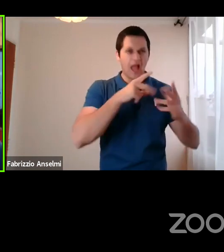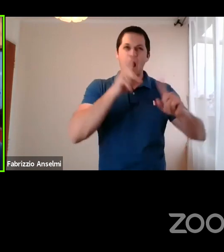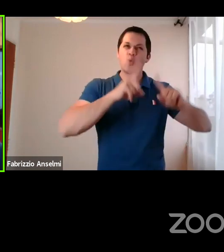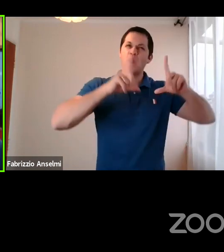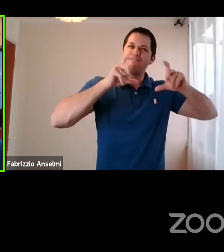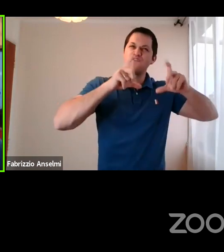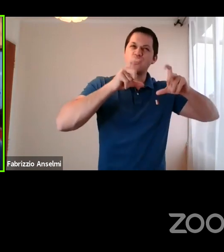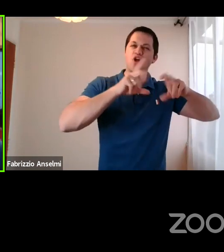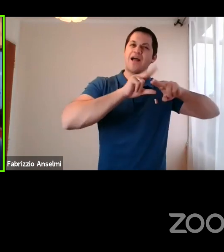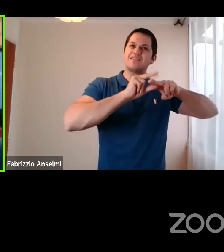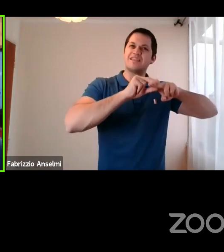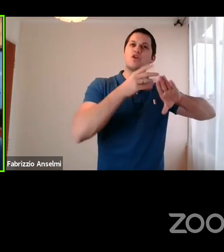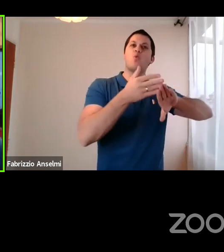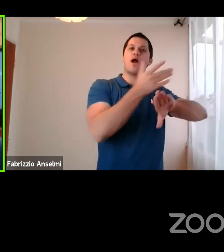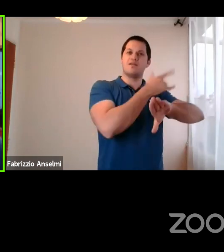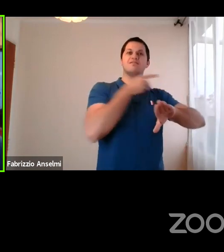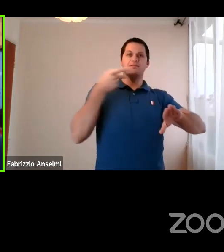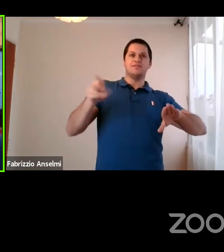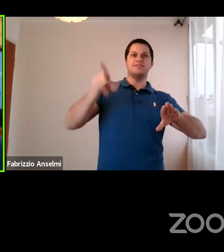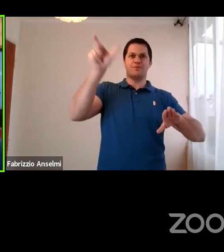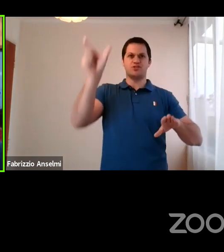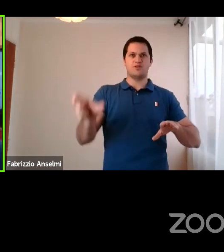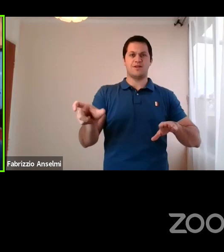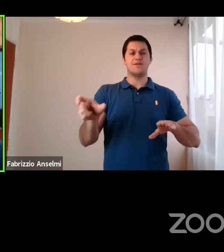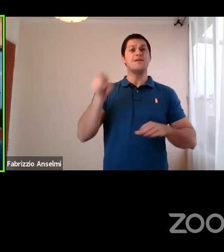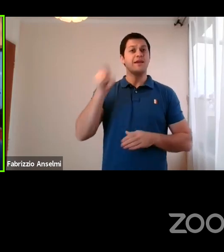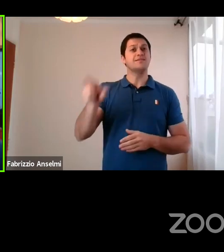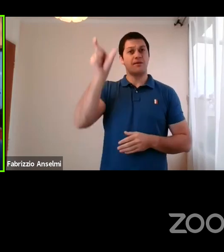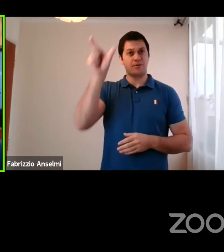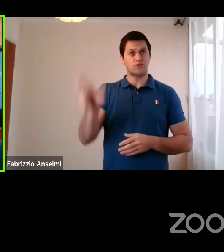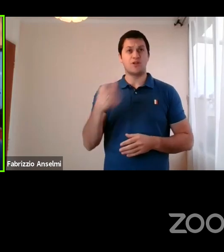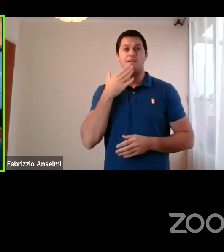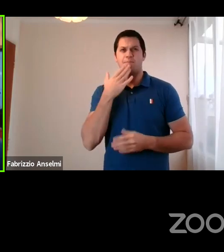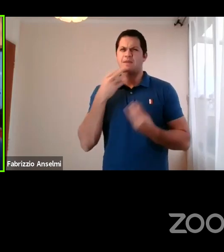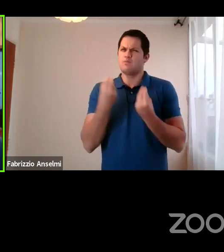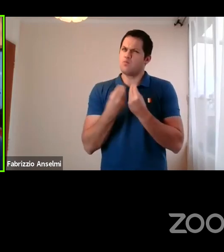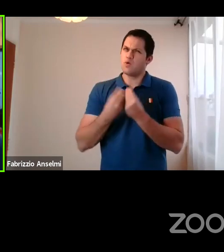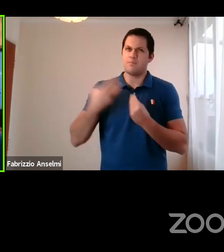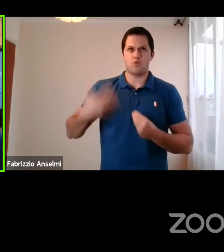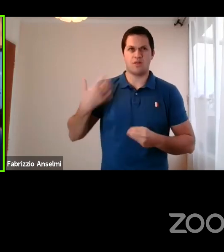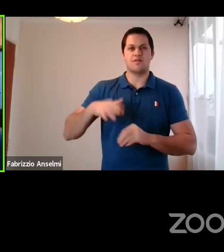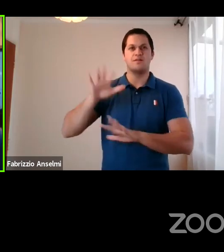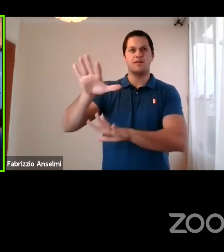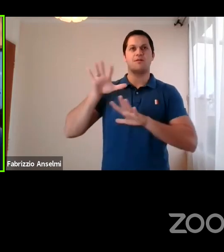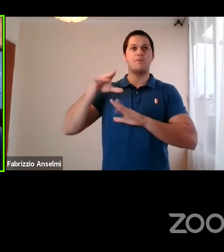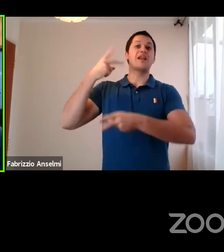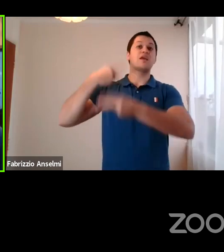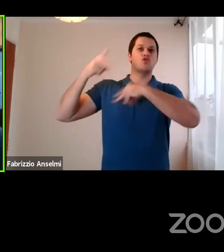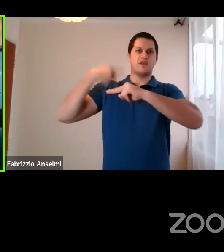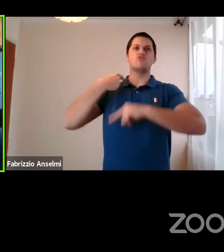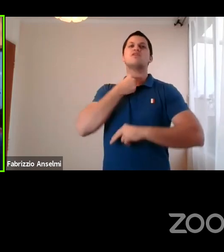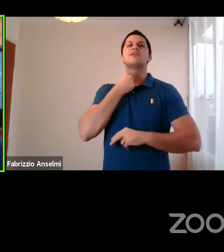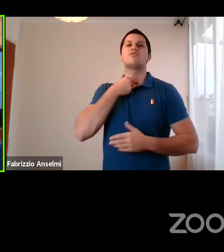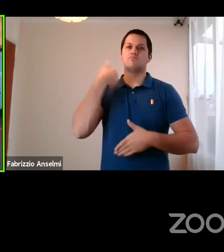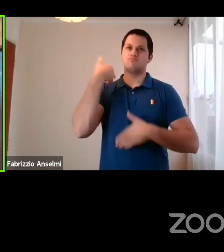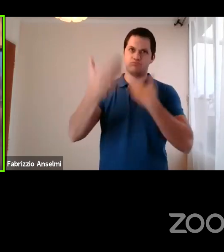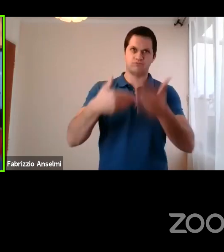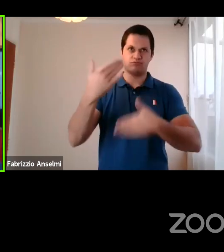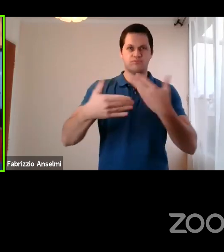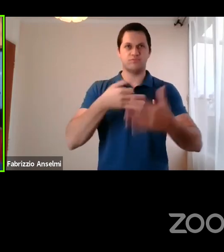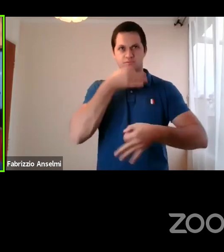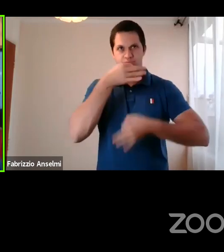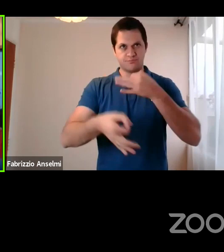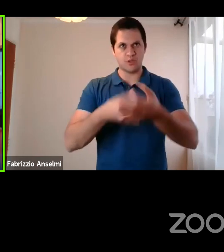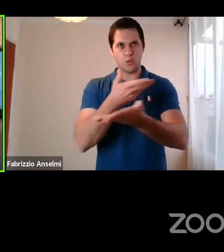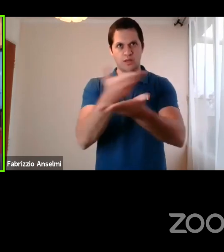¿ya? Ese nombre también es muy relevante para la historia que quiero relatarles. Bien, hasta